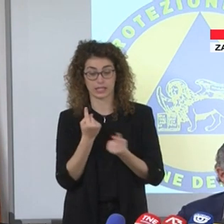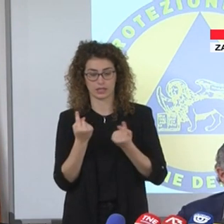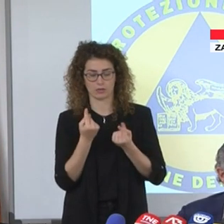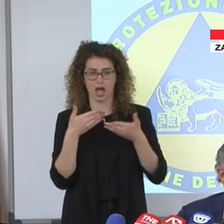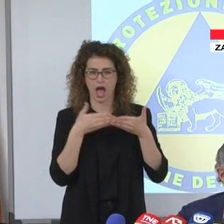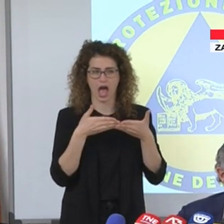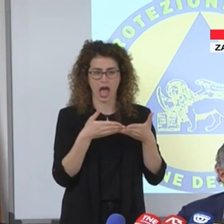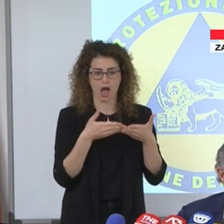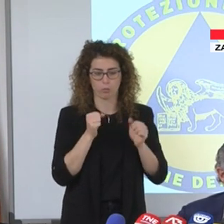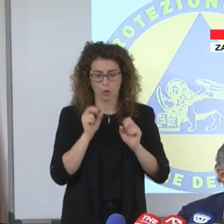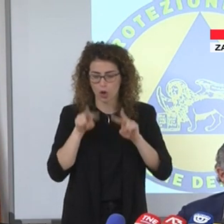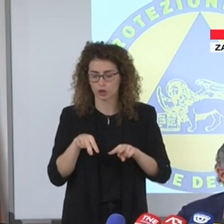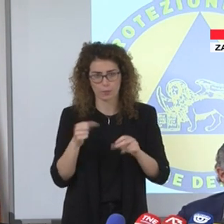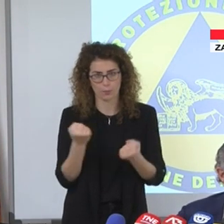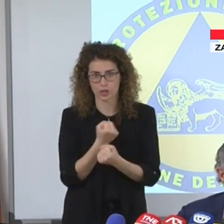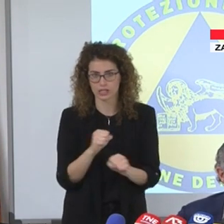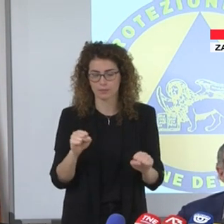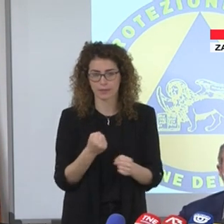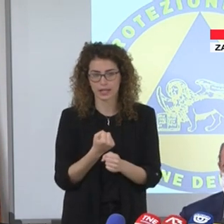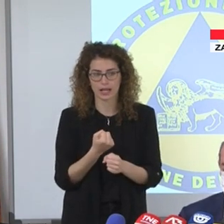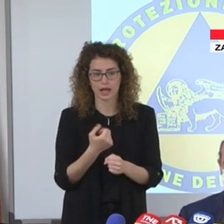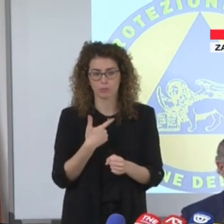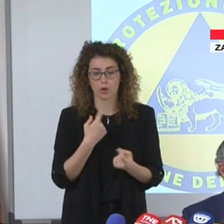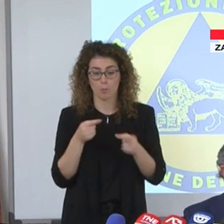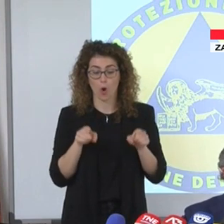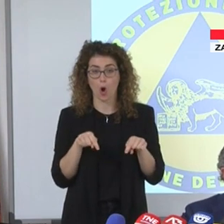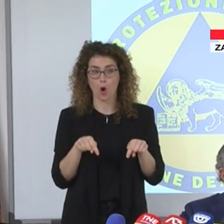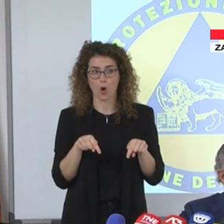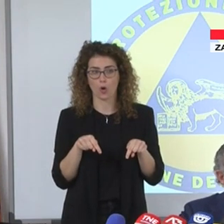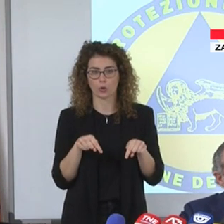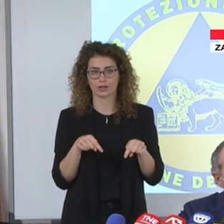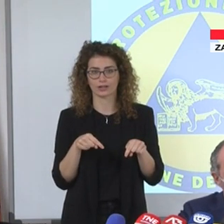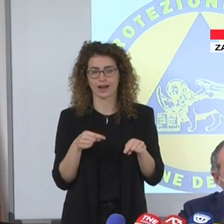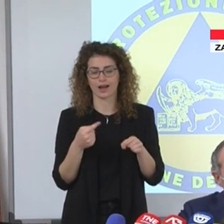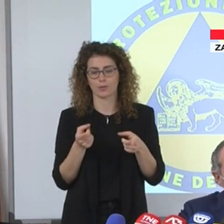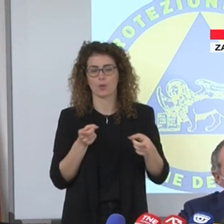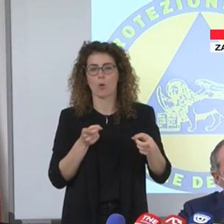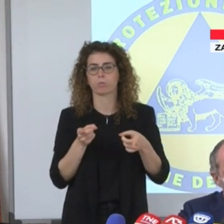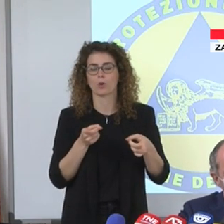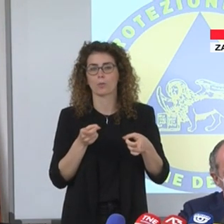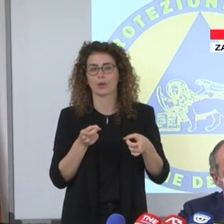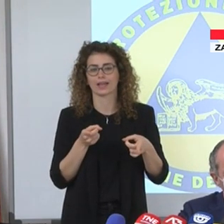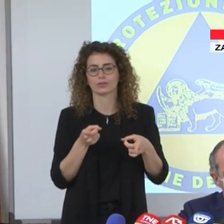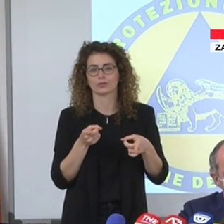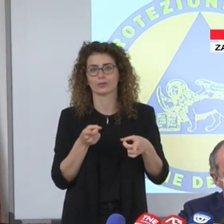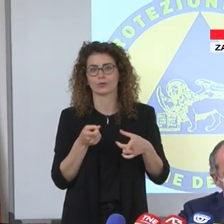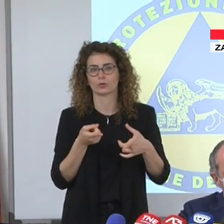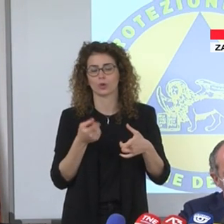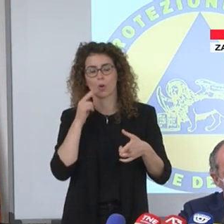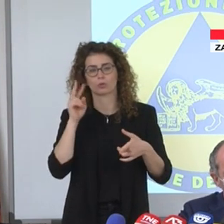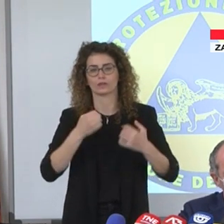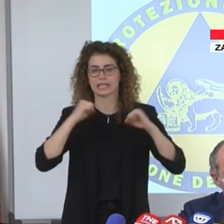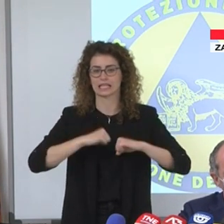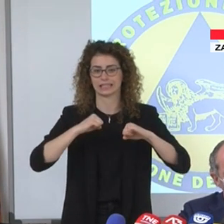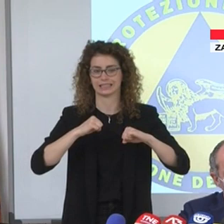che possa impattare anche negativamente in questo momento delicato dal punto di vista sanitario del paese.